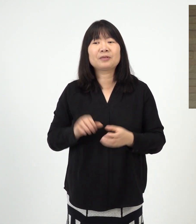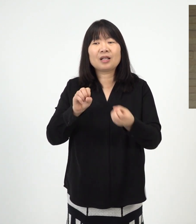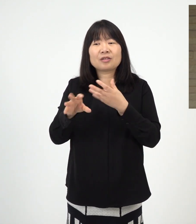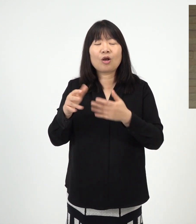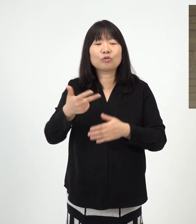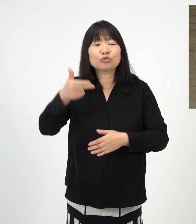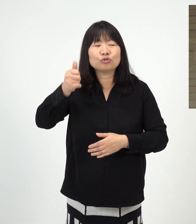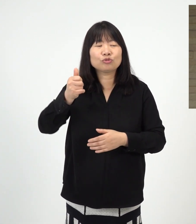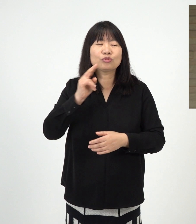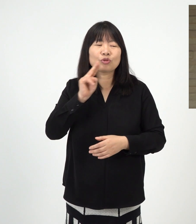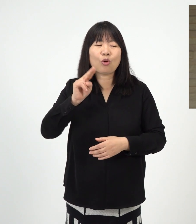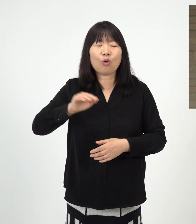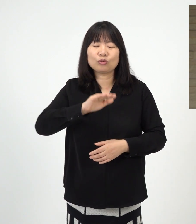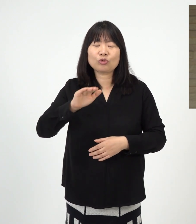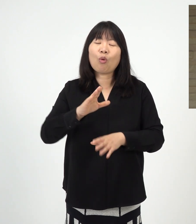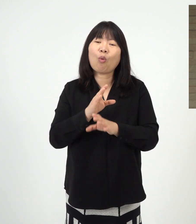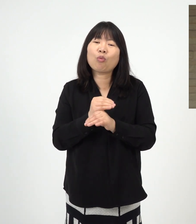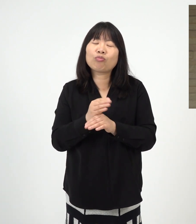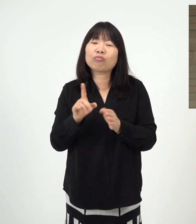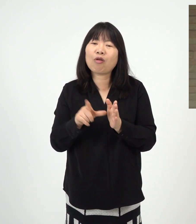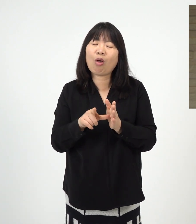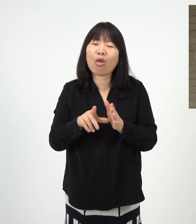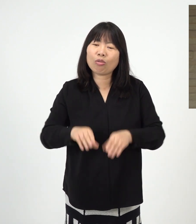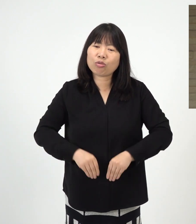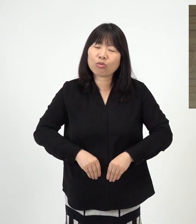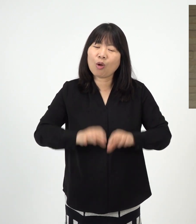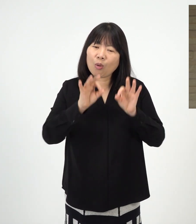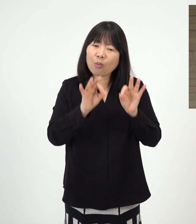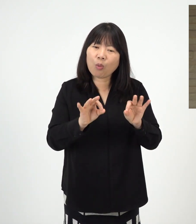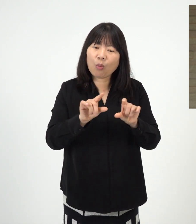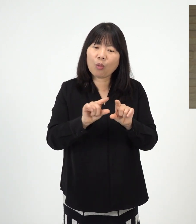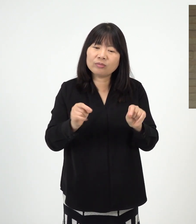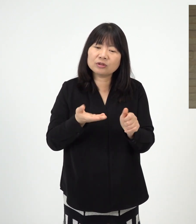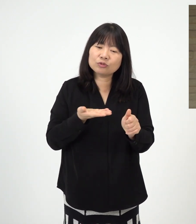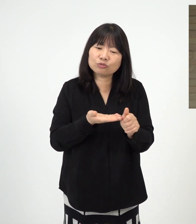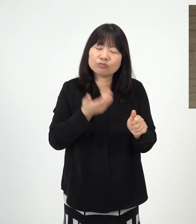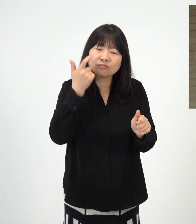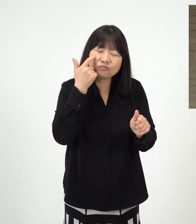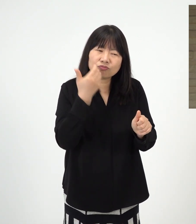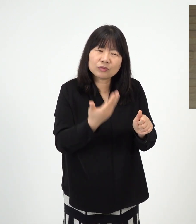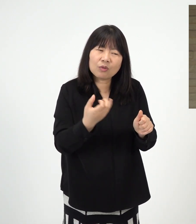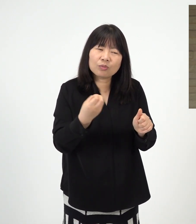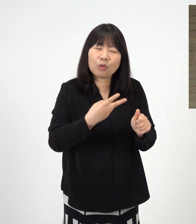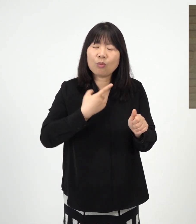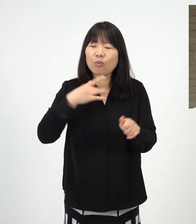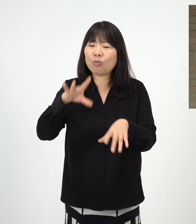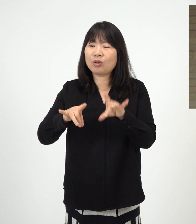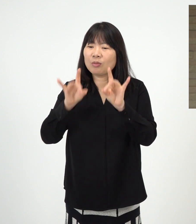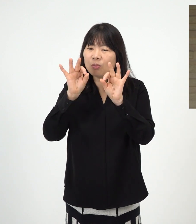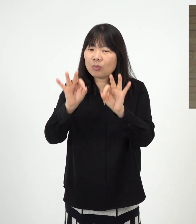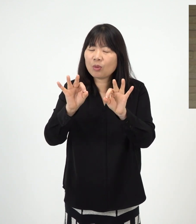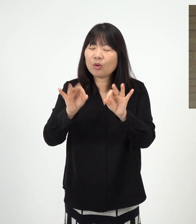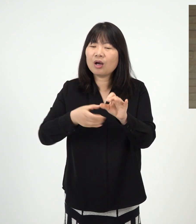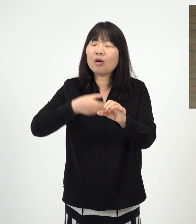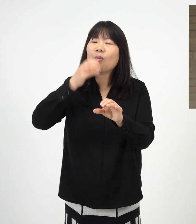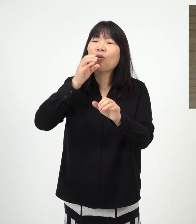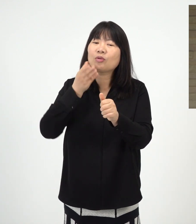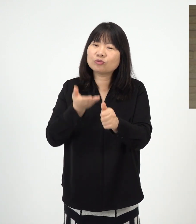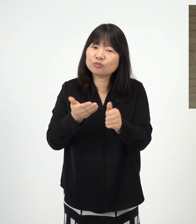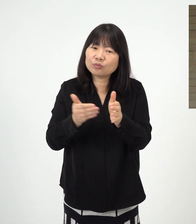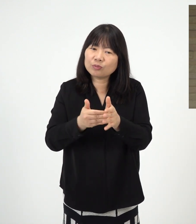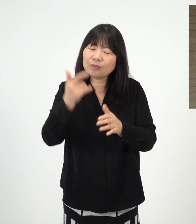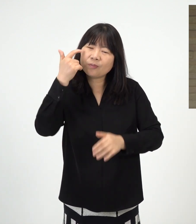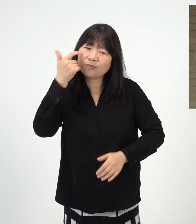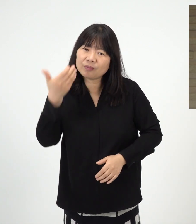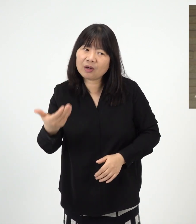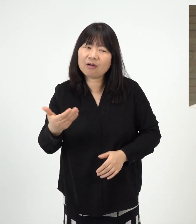주여, 우리가 어느 때에 주께서 줄이신 것을 보고 음식을 대접하였으며 목마르신 것을 보고 마시게